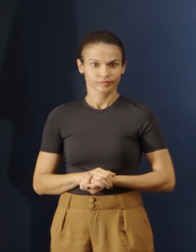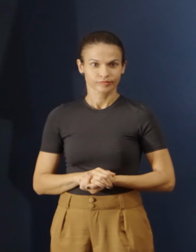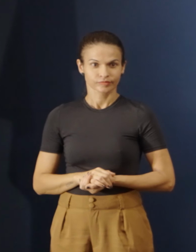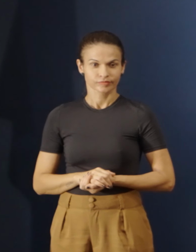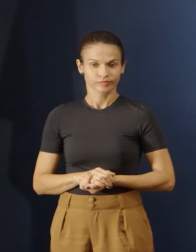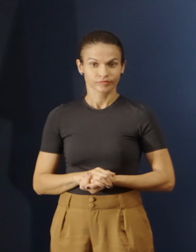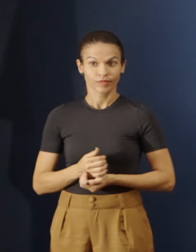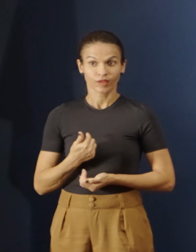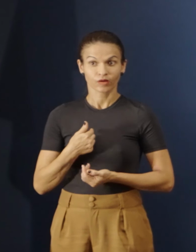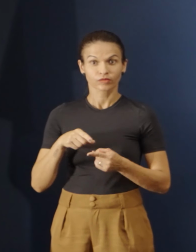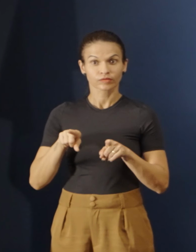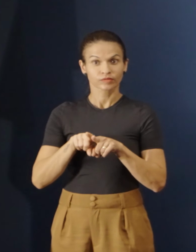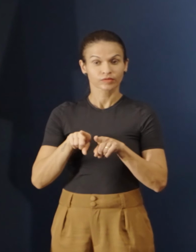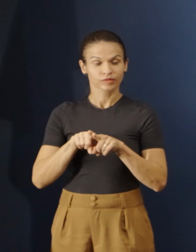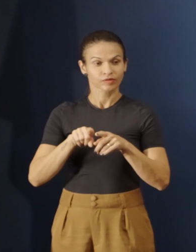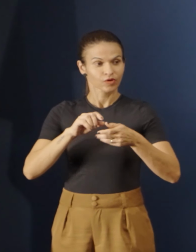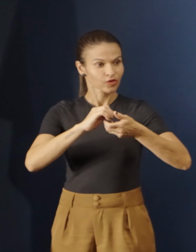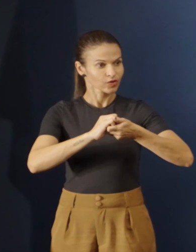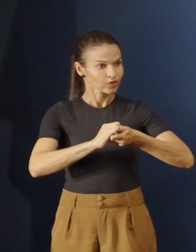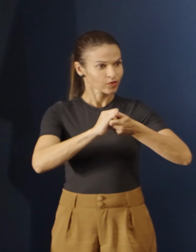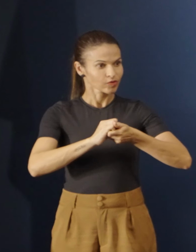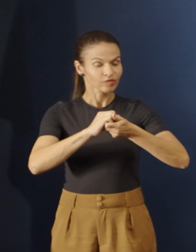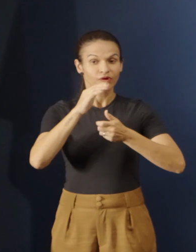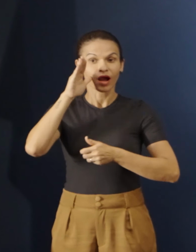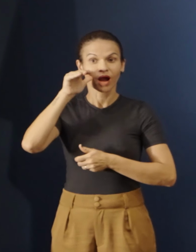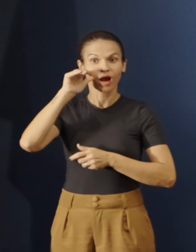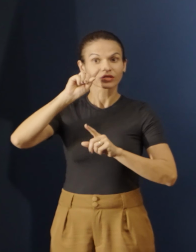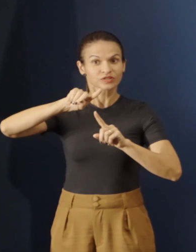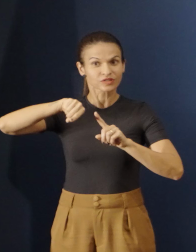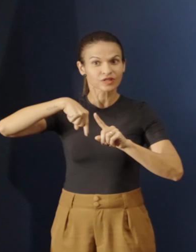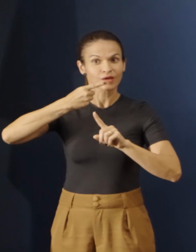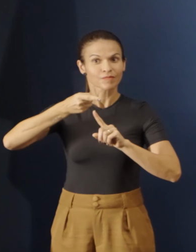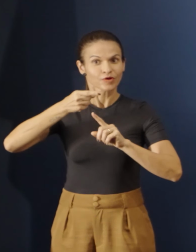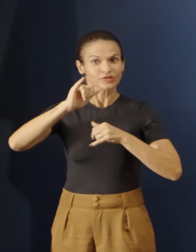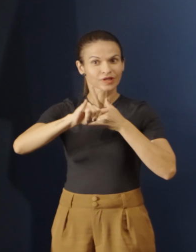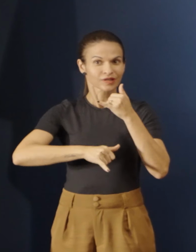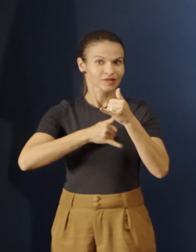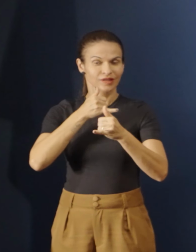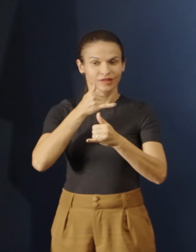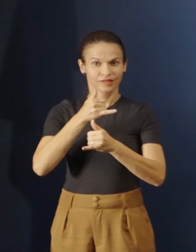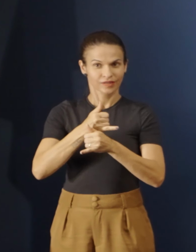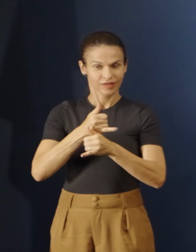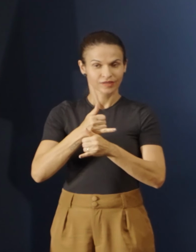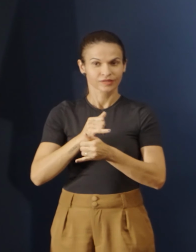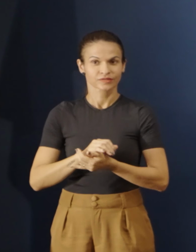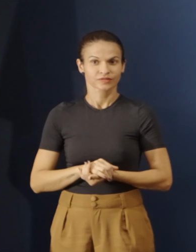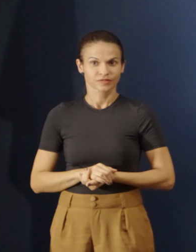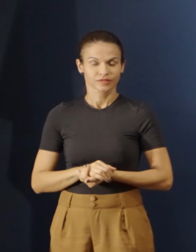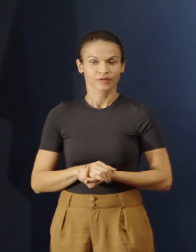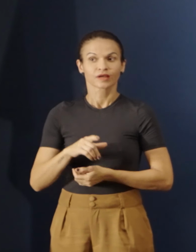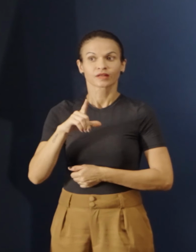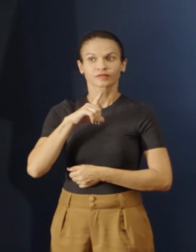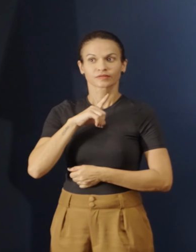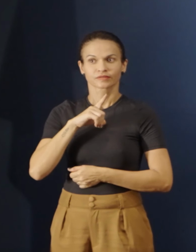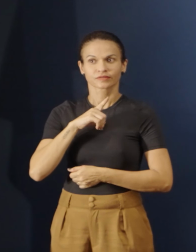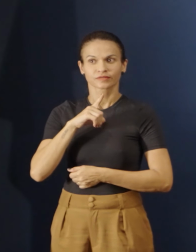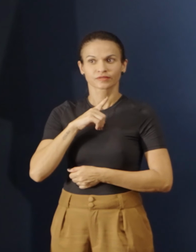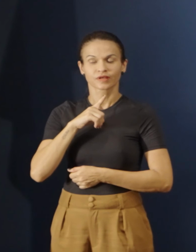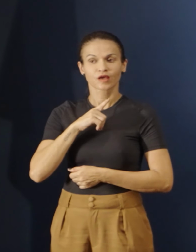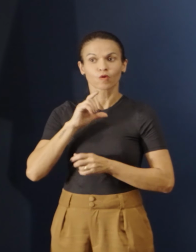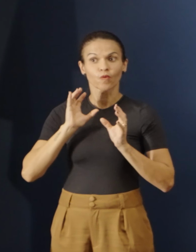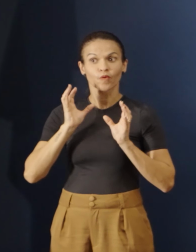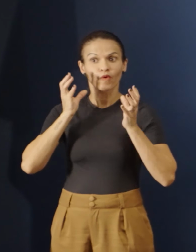Eu vou também cumprimentar quem vai assistir depois na internet. A gente tem